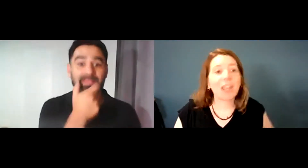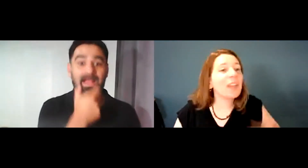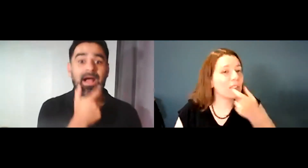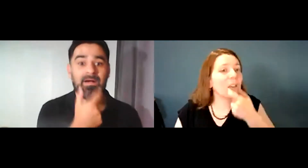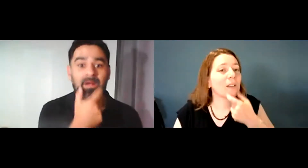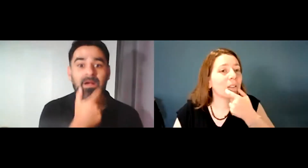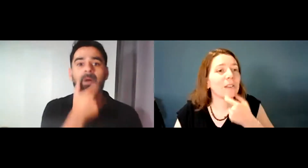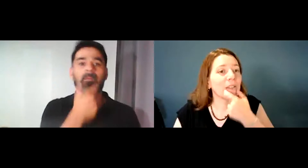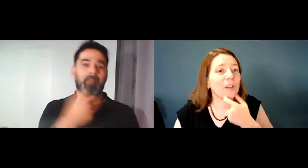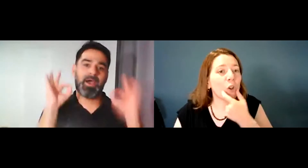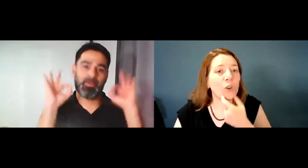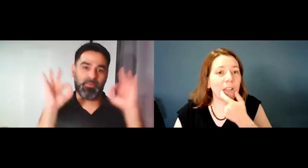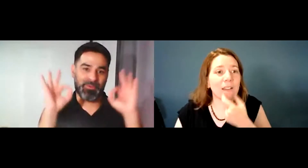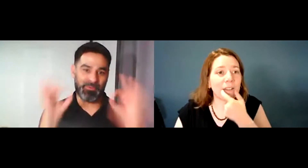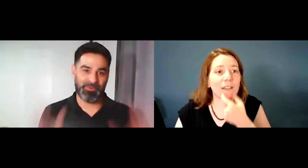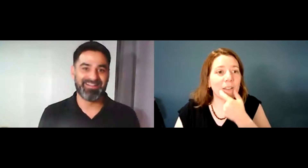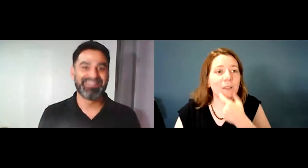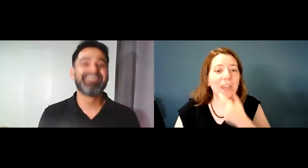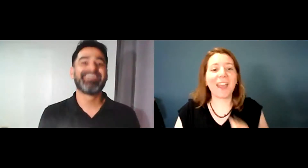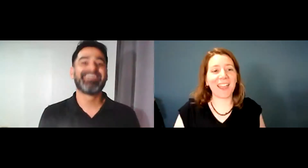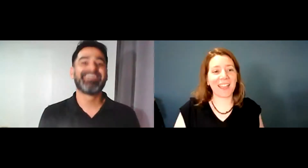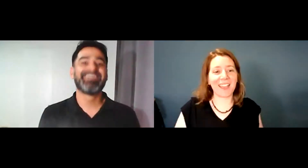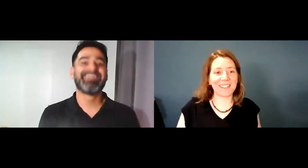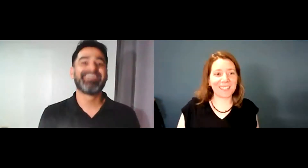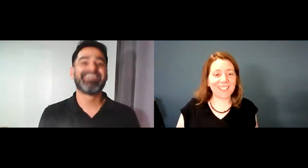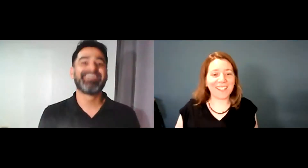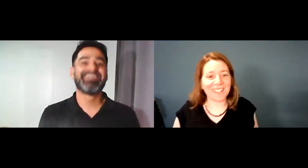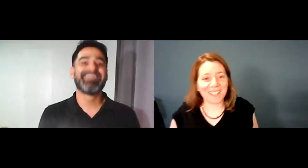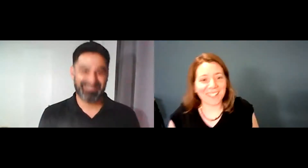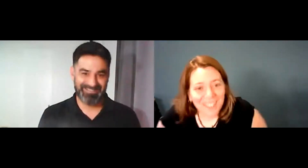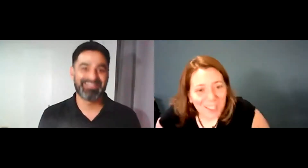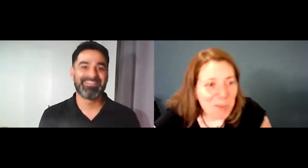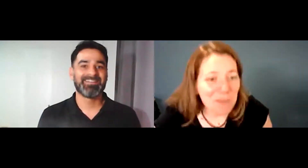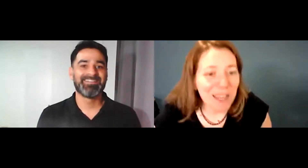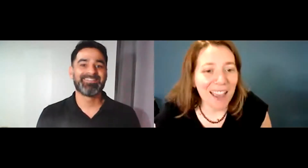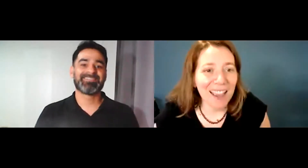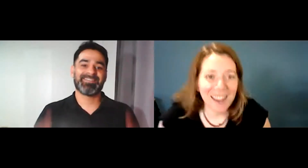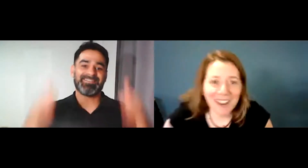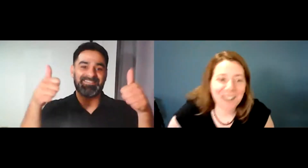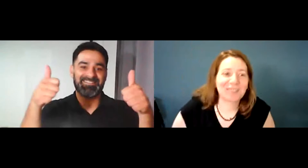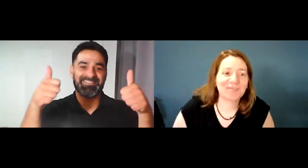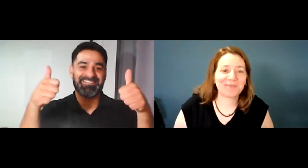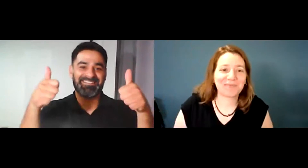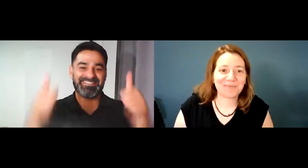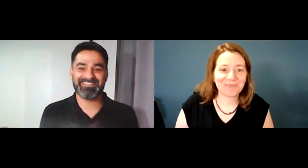Esta. Gloria. Ahí bien, está. Sí. Gracias. Bien. Los quiero